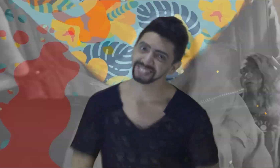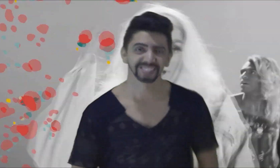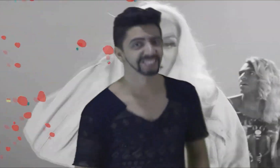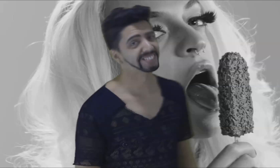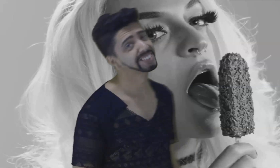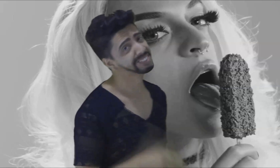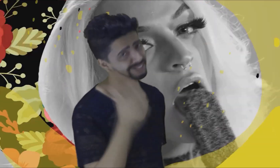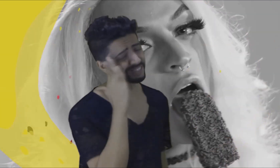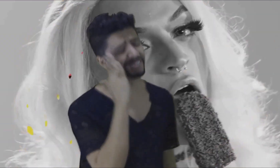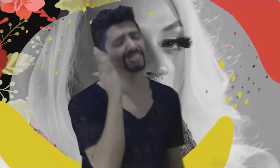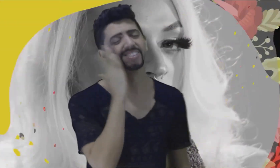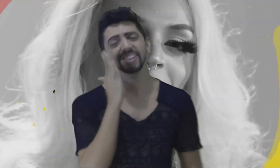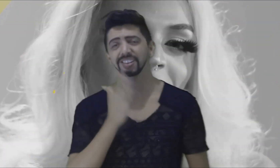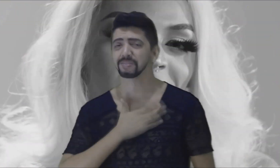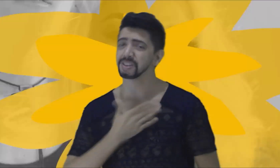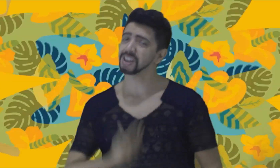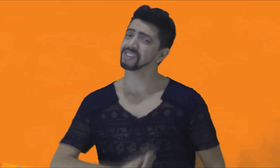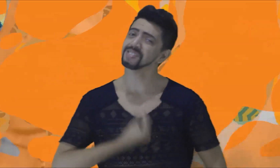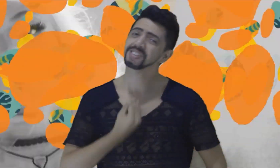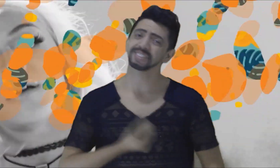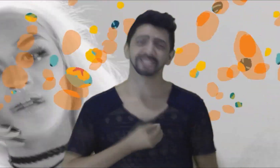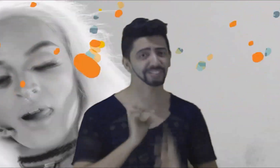paixão.